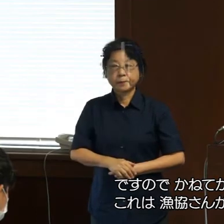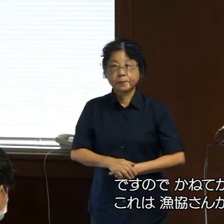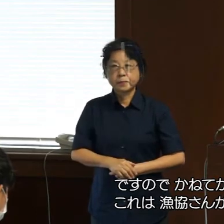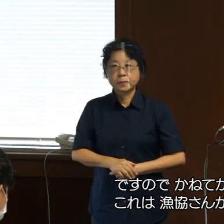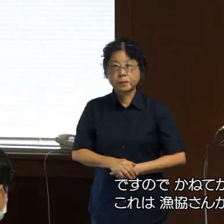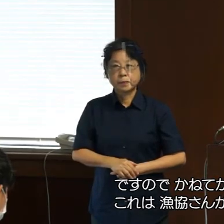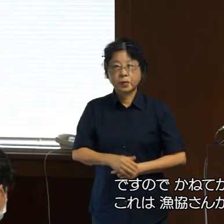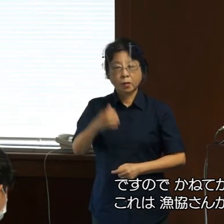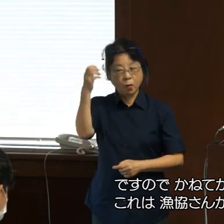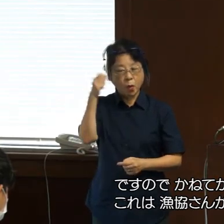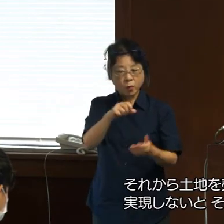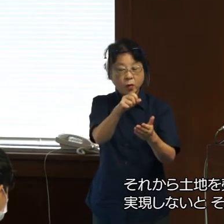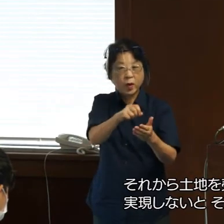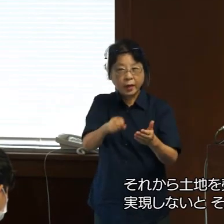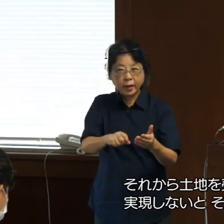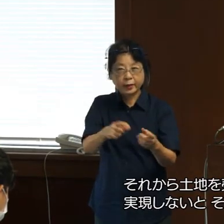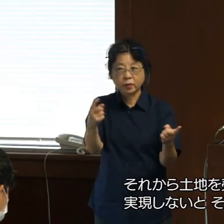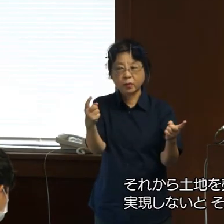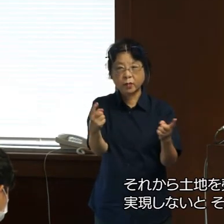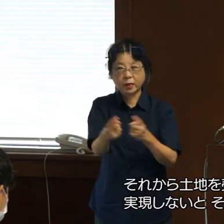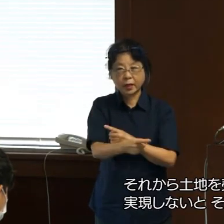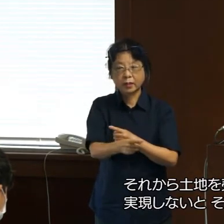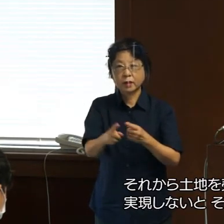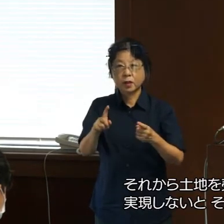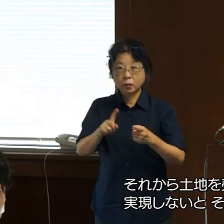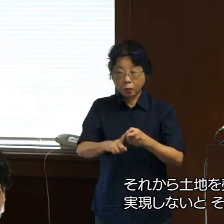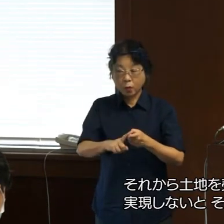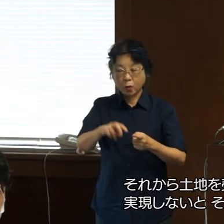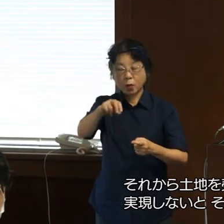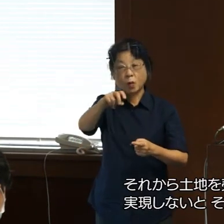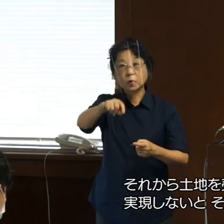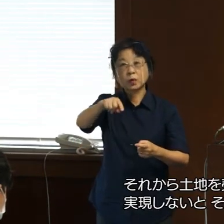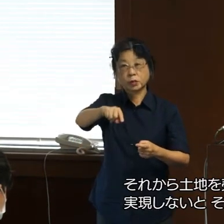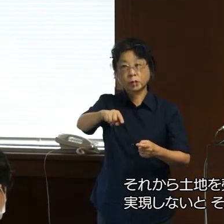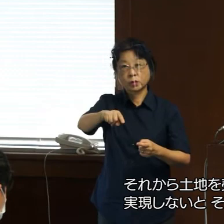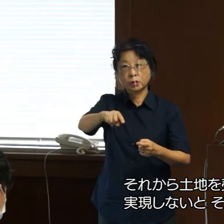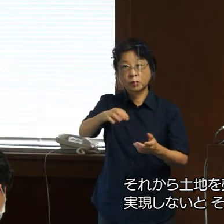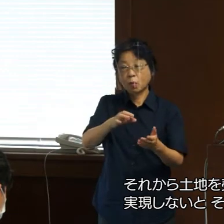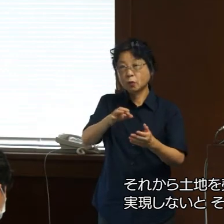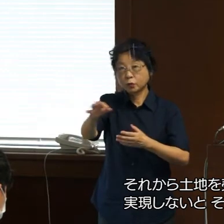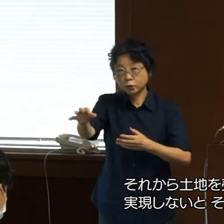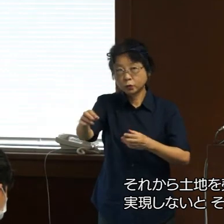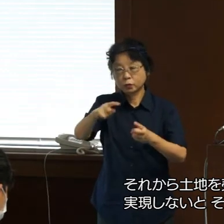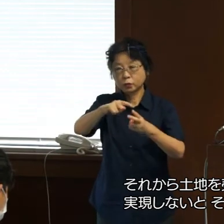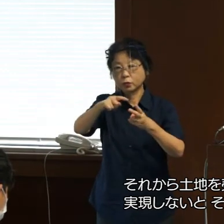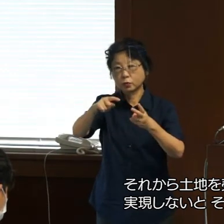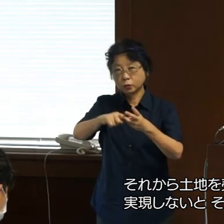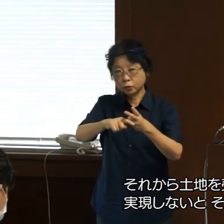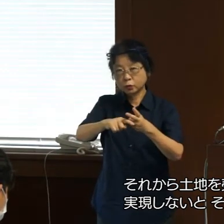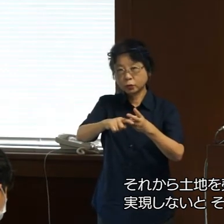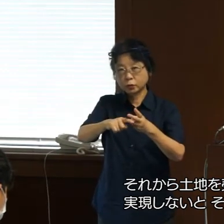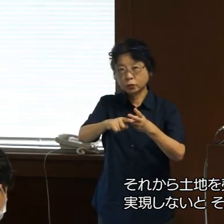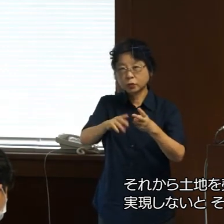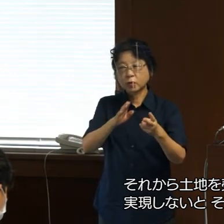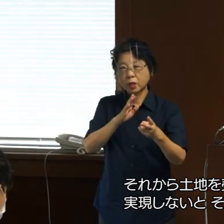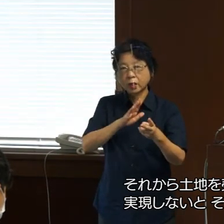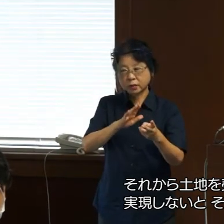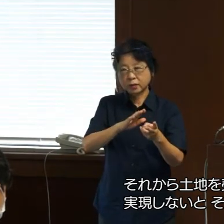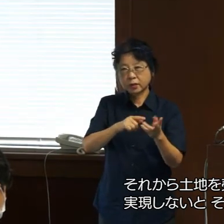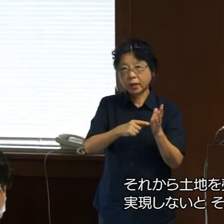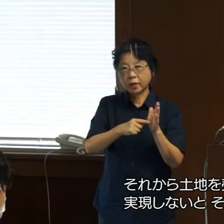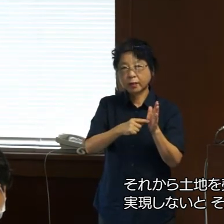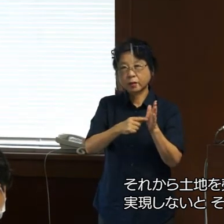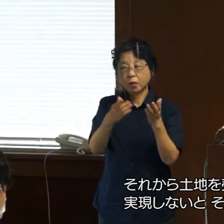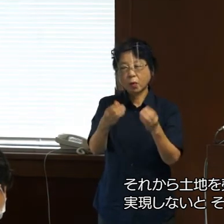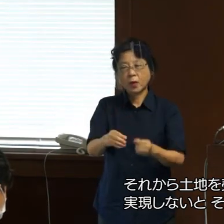覚書の改定と、それから土地を売るということが実現しないとそもそも成り立たない